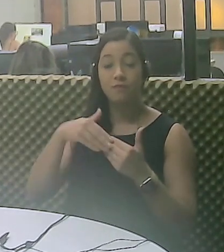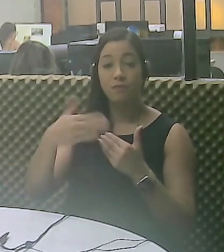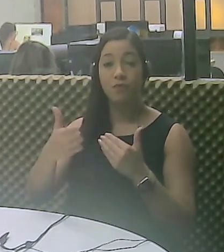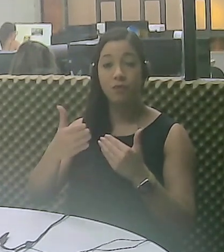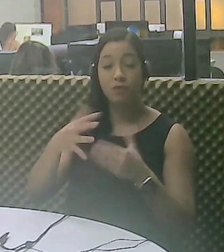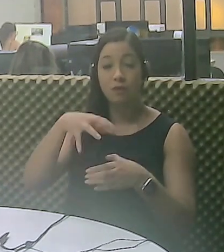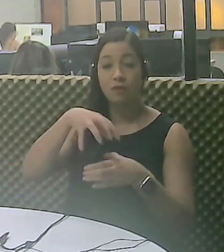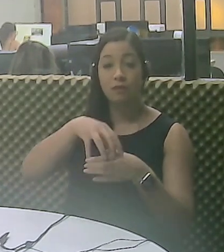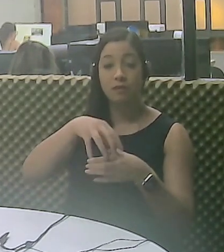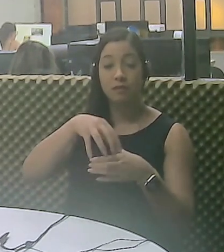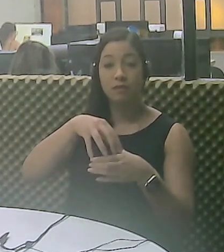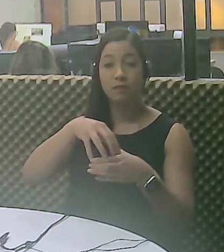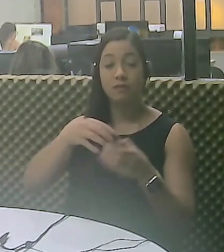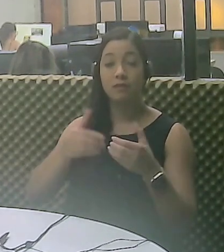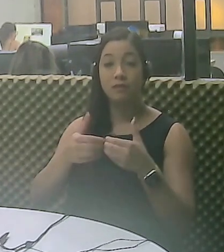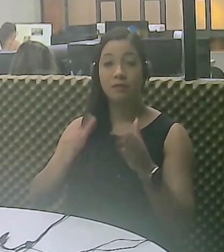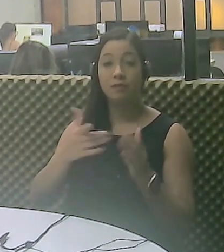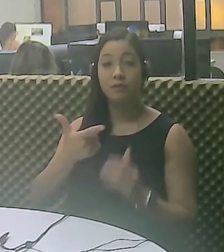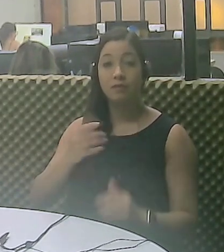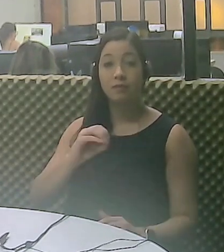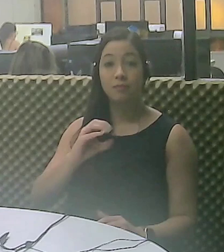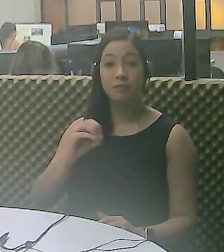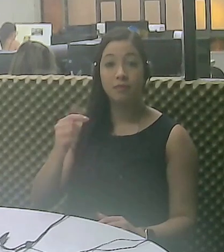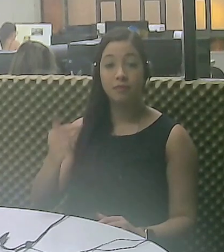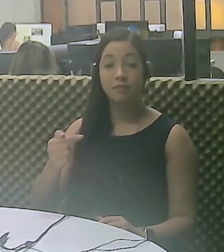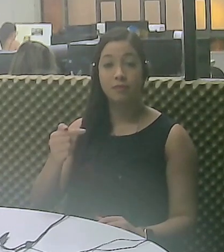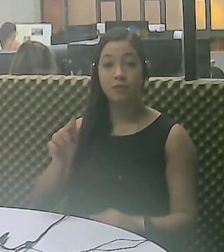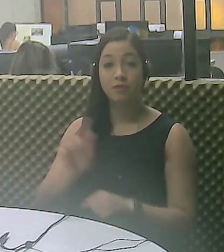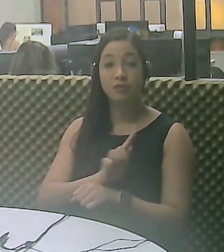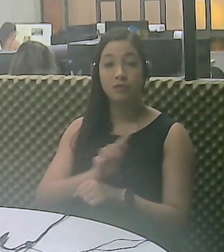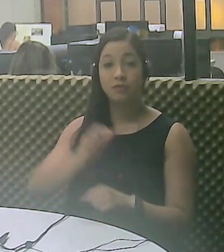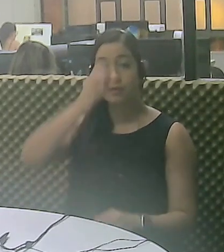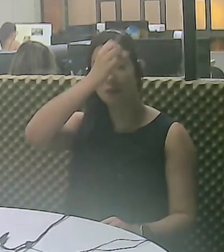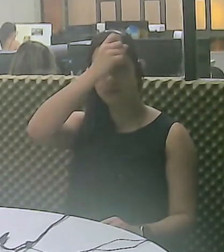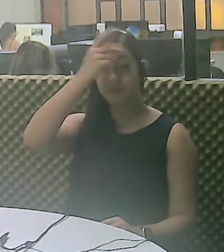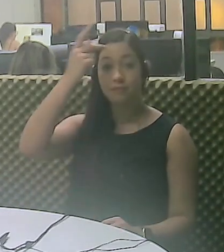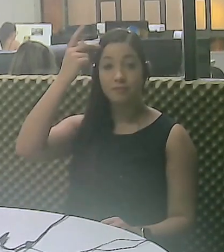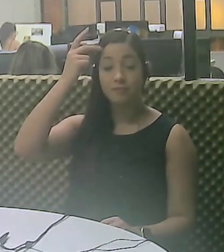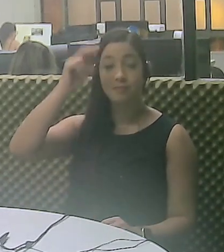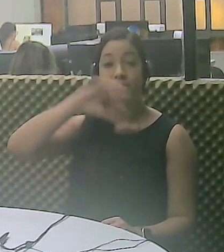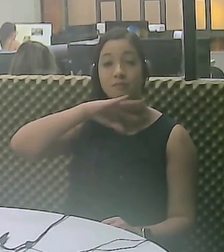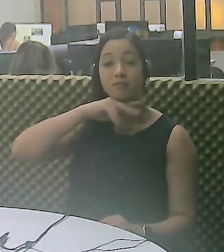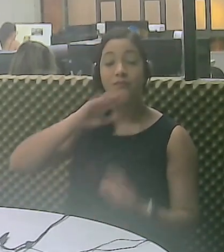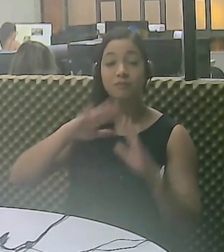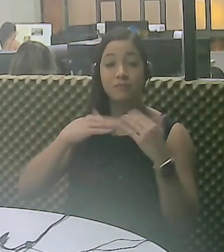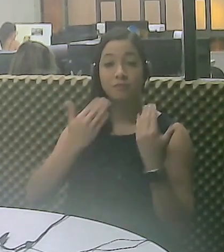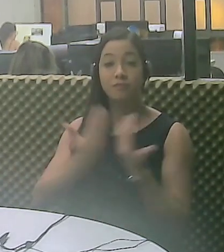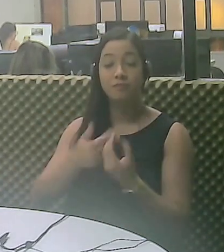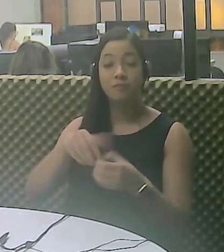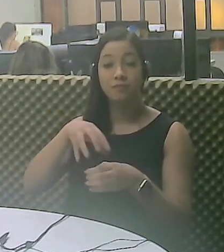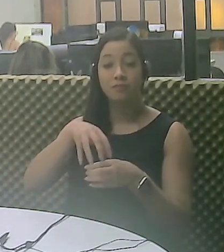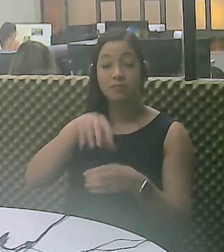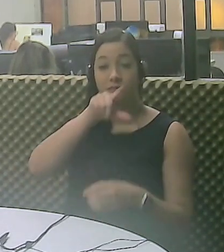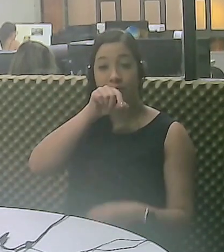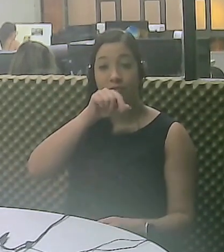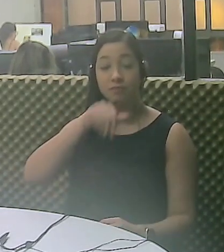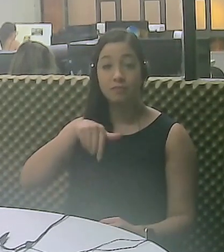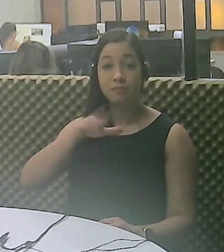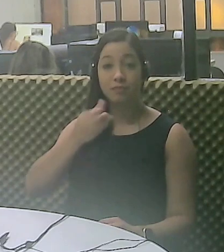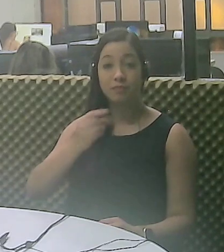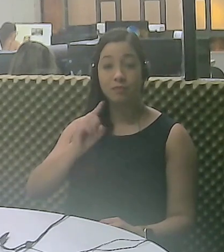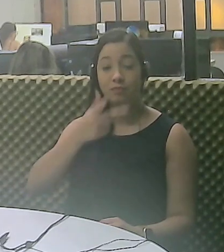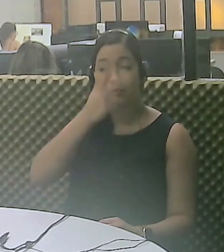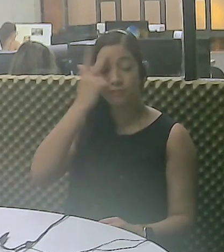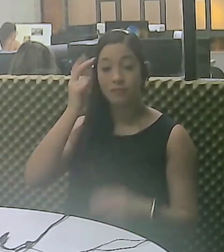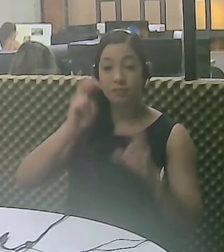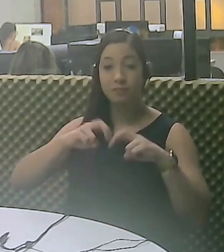da arena. Inaugurada em 2007, na gestão do prefeito Odelmo Leão, a Arena Sabiazinho comporta mais de 6 mil